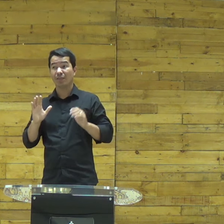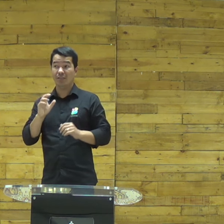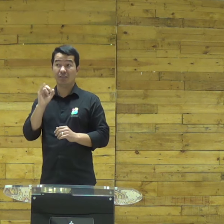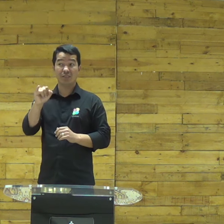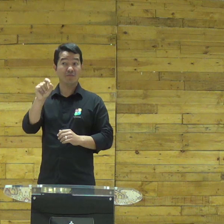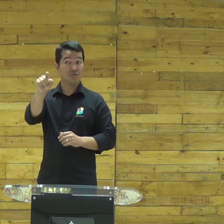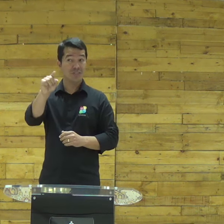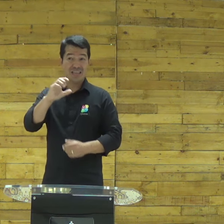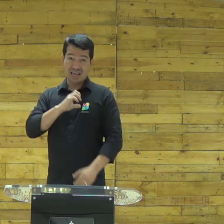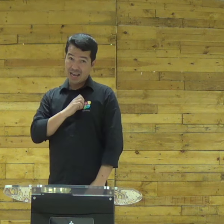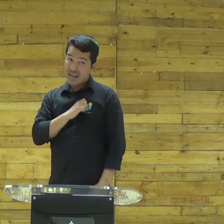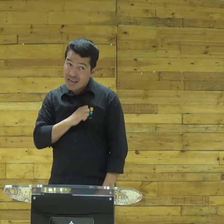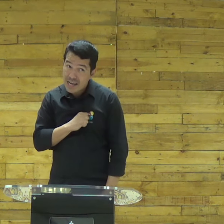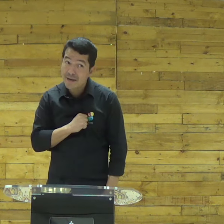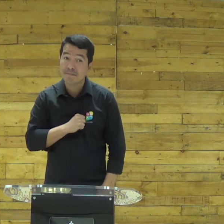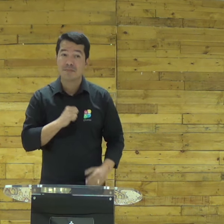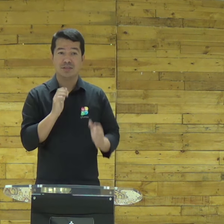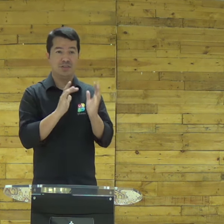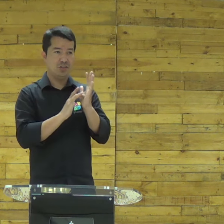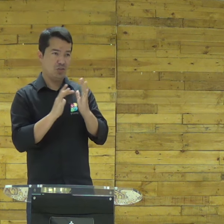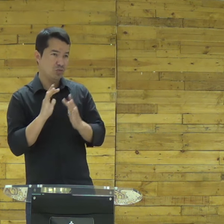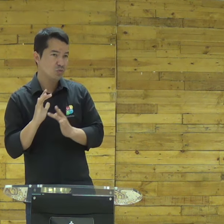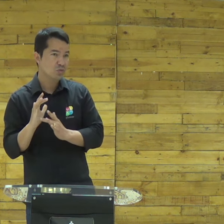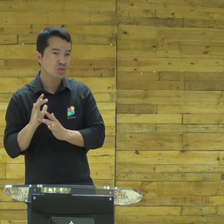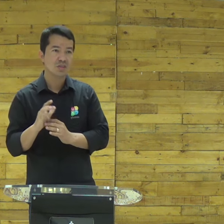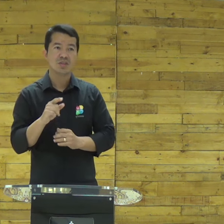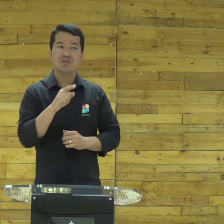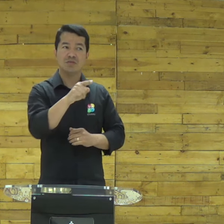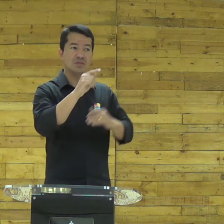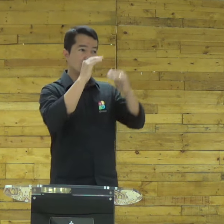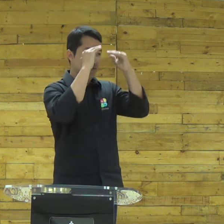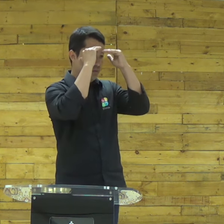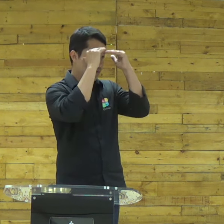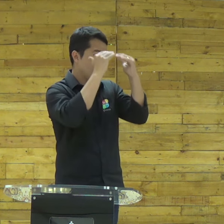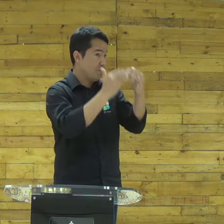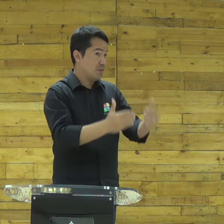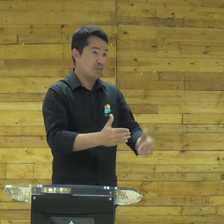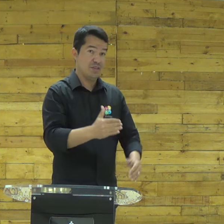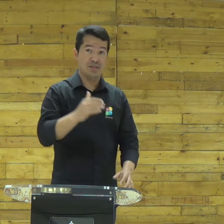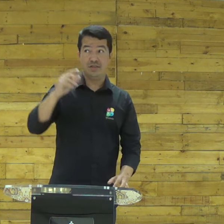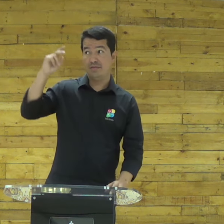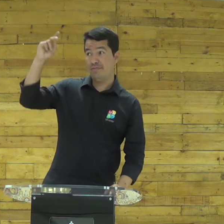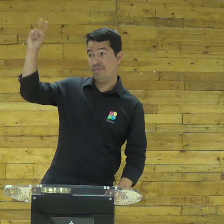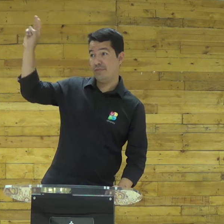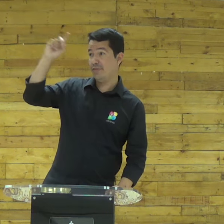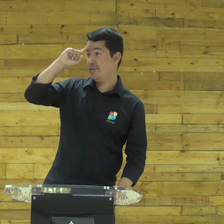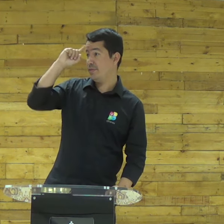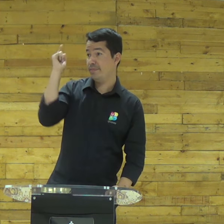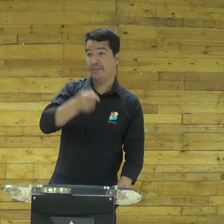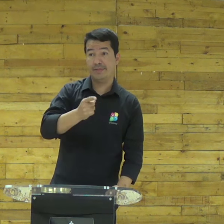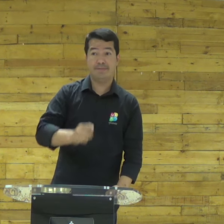já se você ama Jesus você obedece aos seus